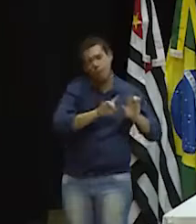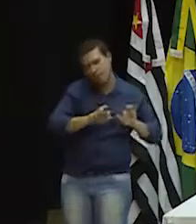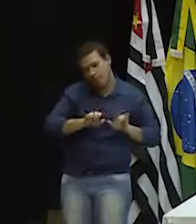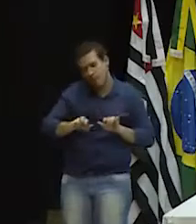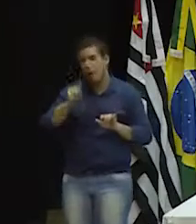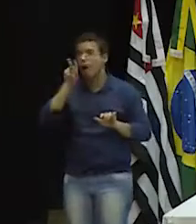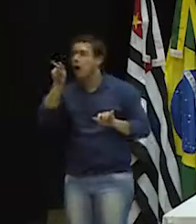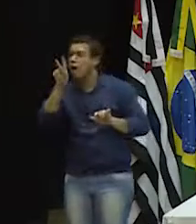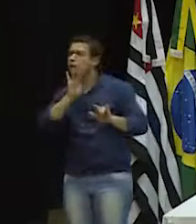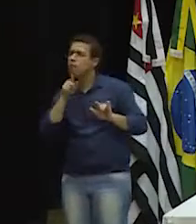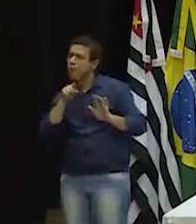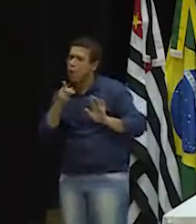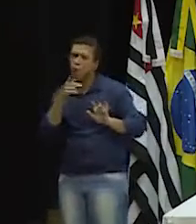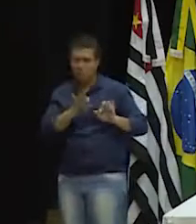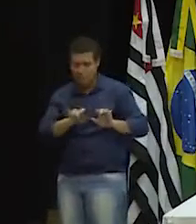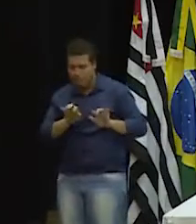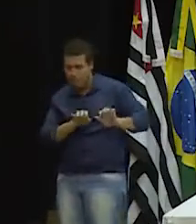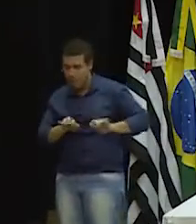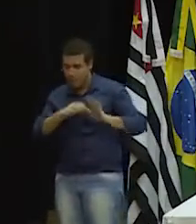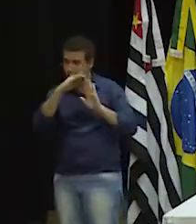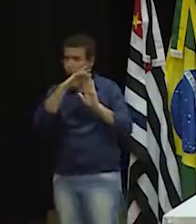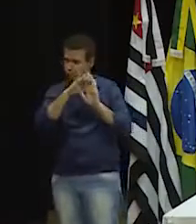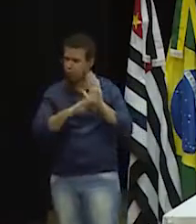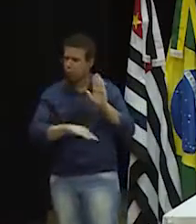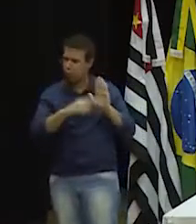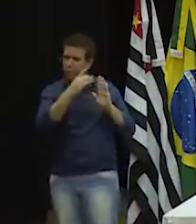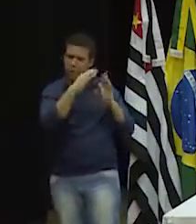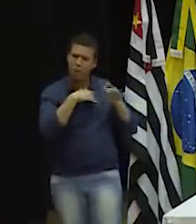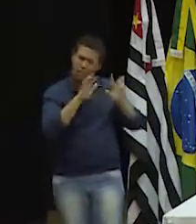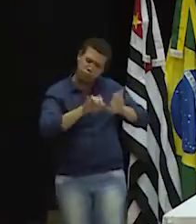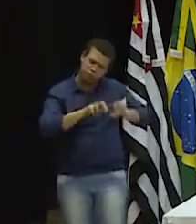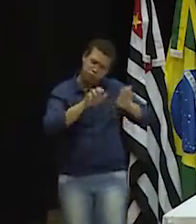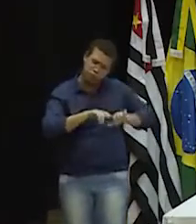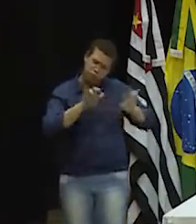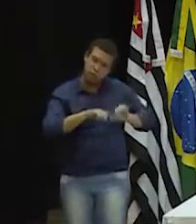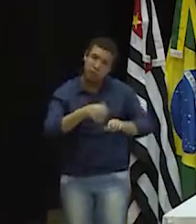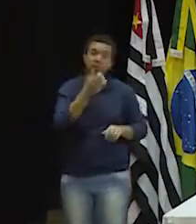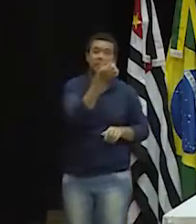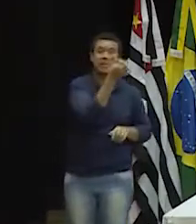tradução para o português do que cada aluno falou, cada sujeito falou.